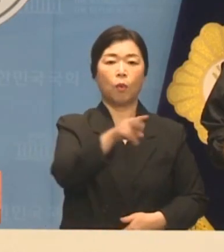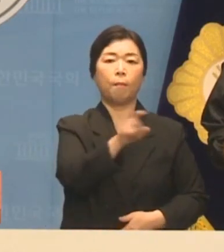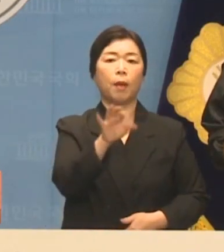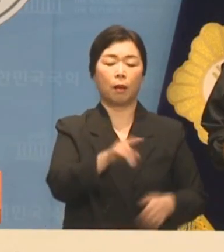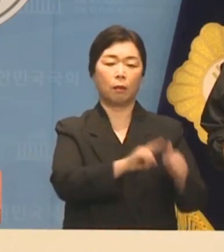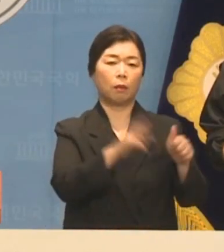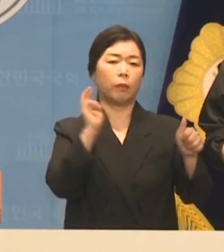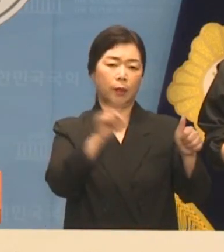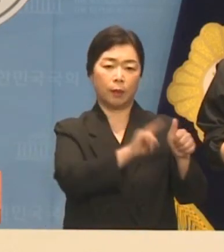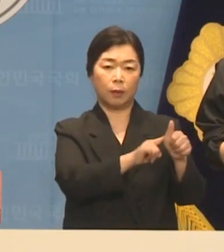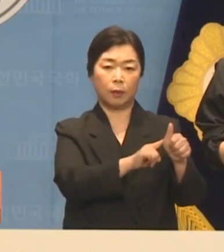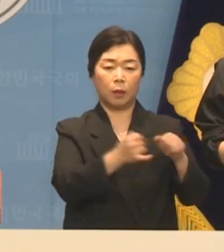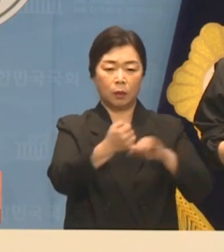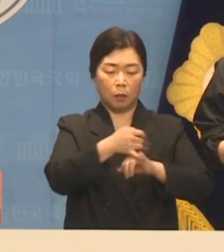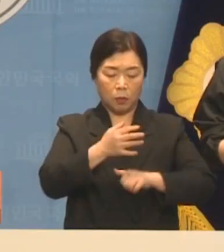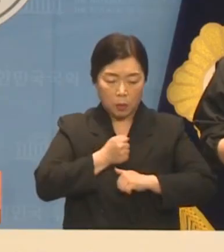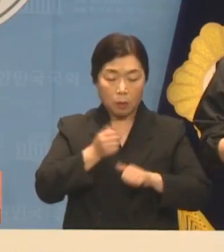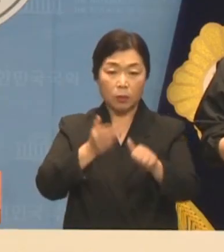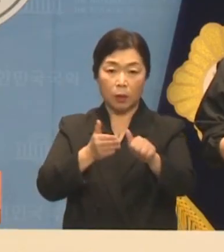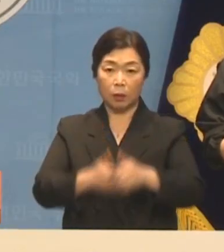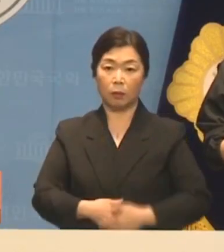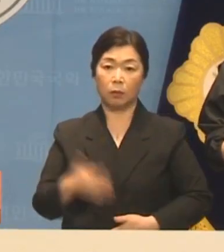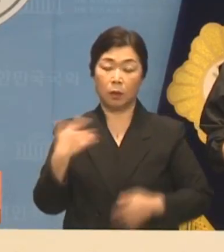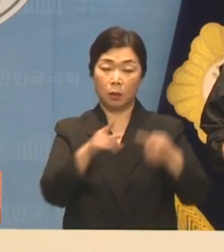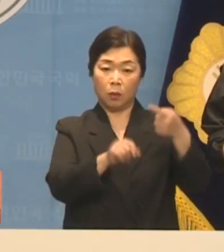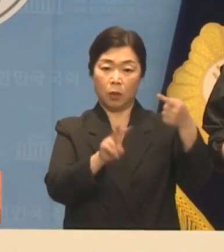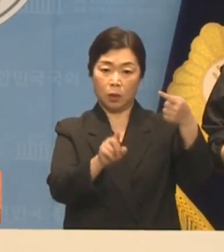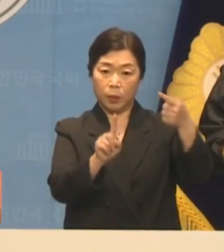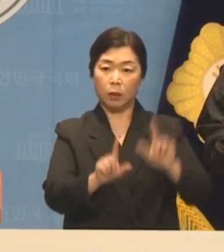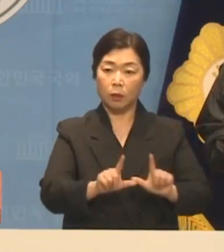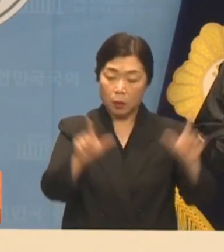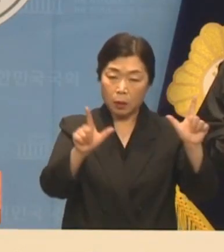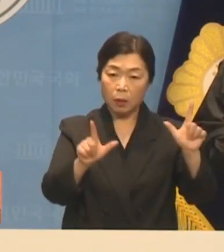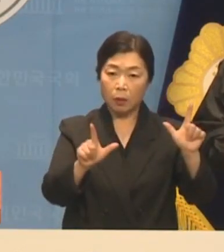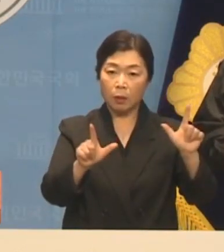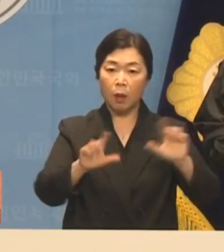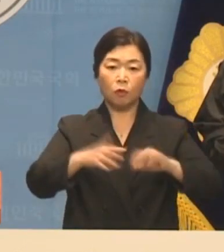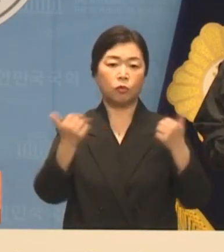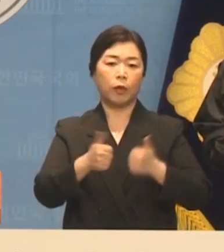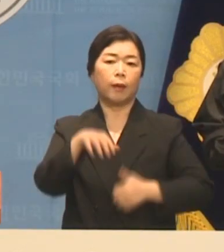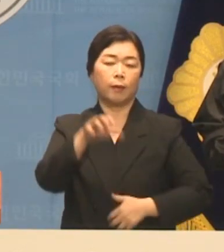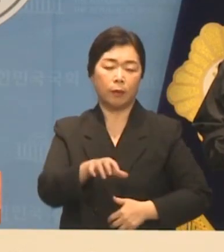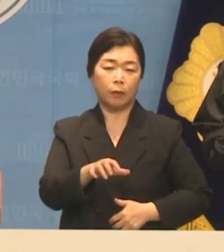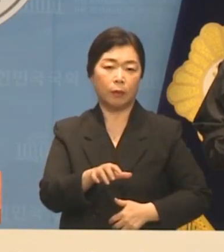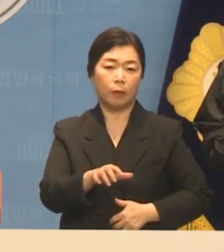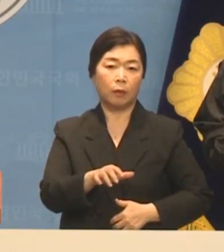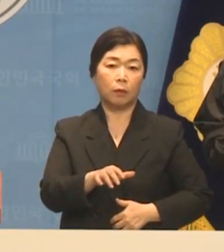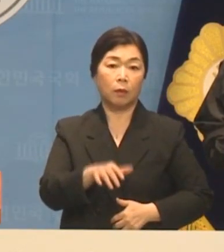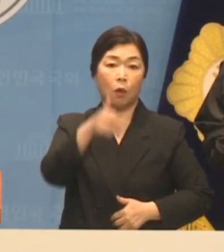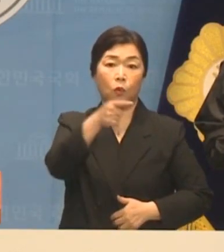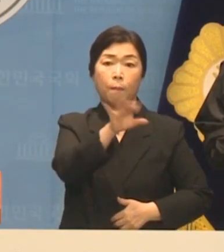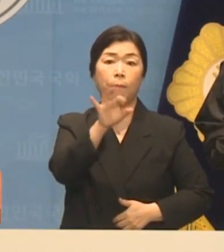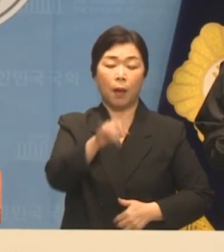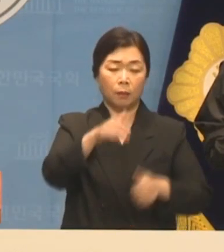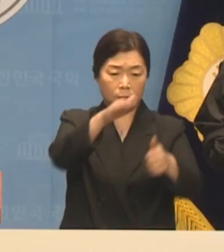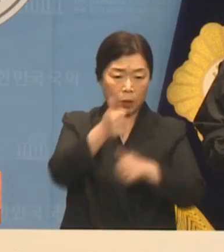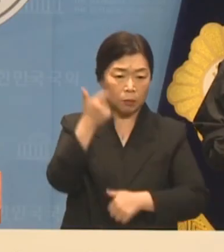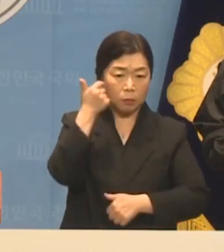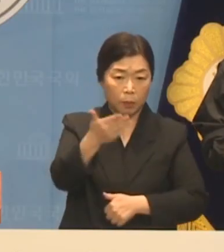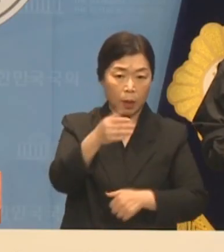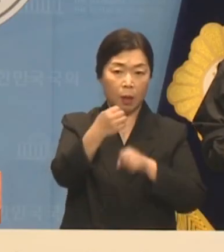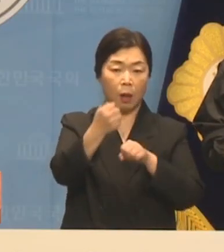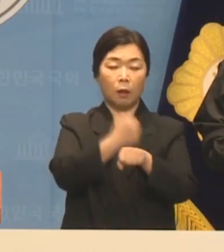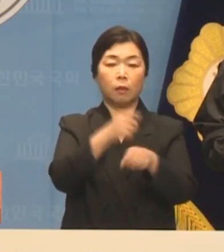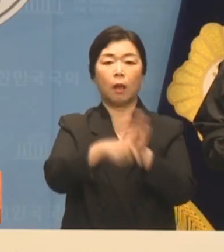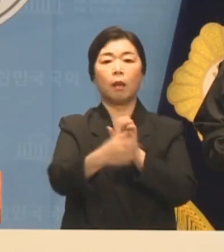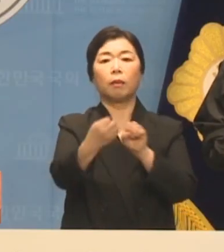지키십시오. 제가 지난 1월 21일 국회에서 쿠팡 청문회를 개최했을 때 답을